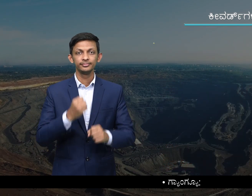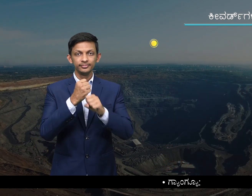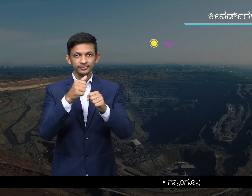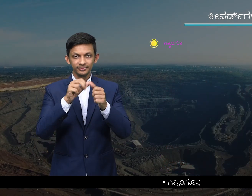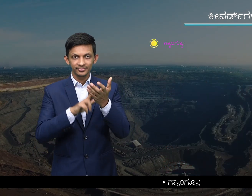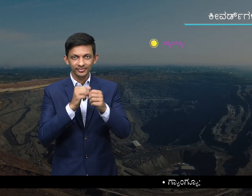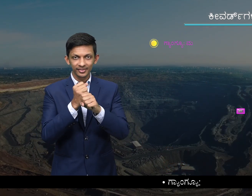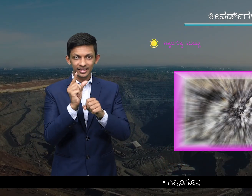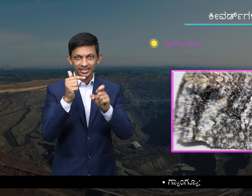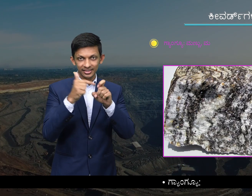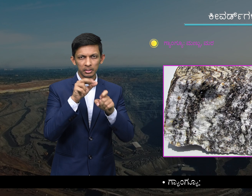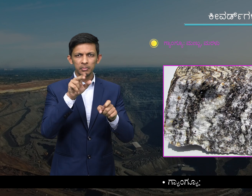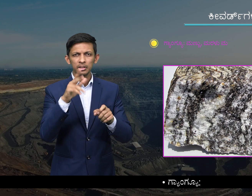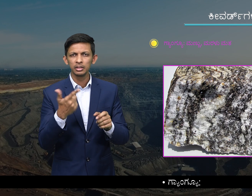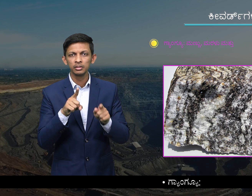ಗ್ಯಾಂಗ್ಯೂ